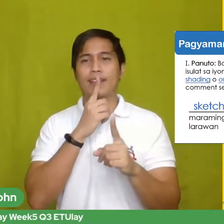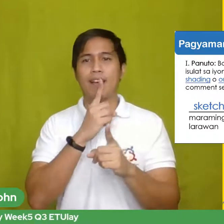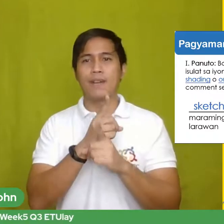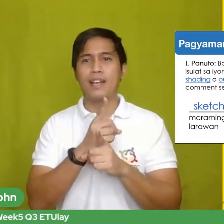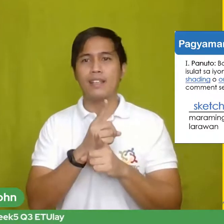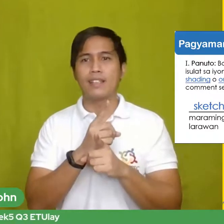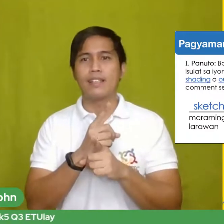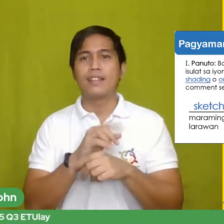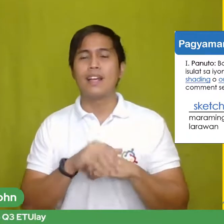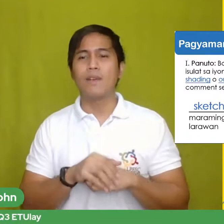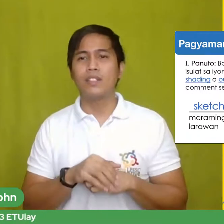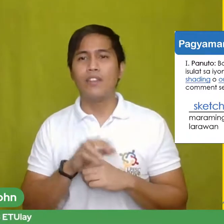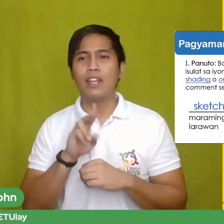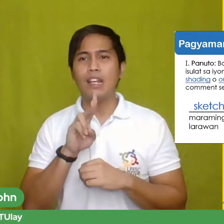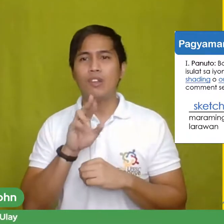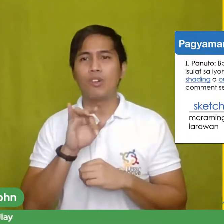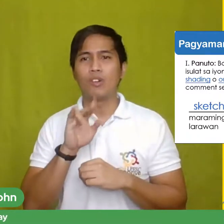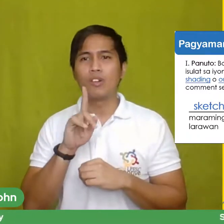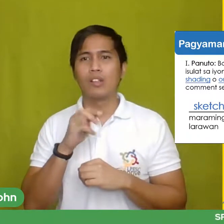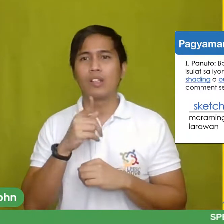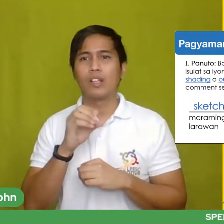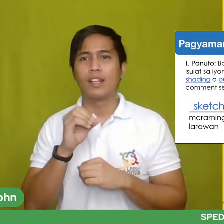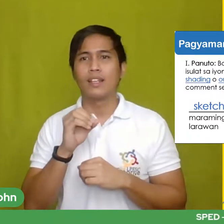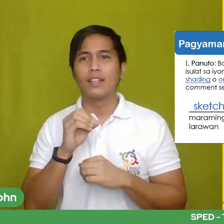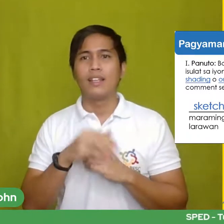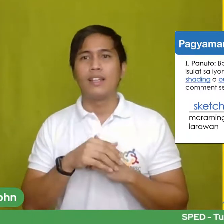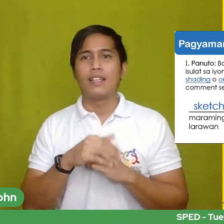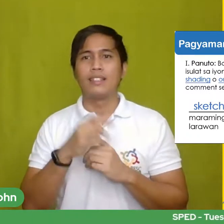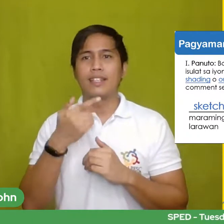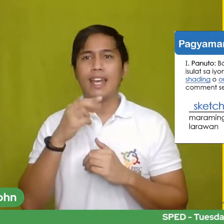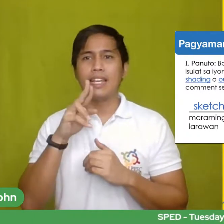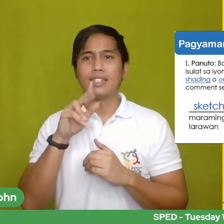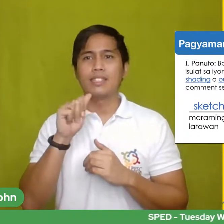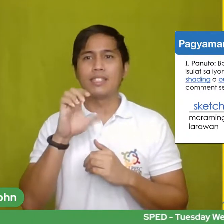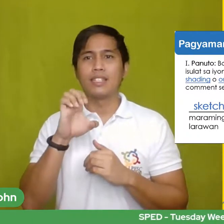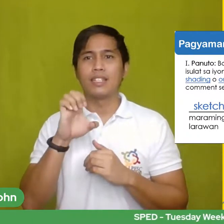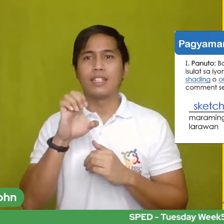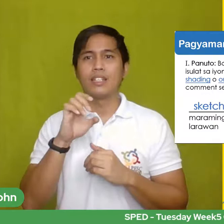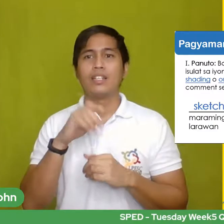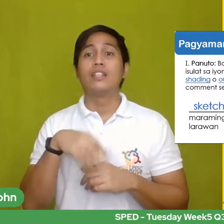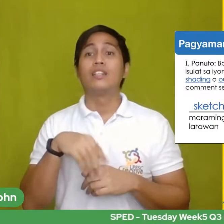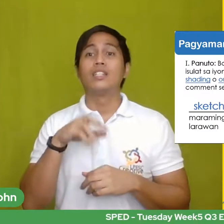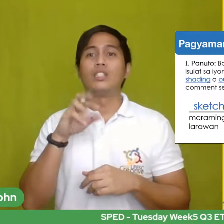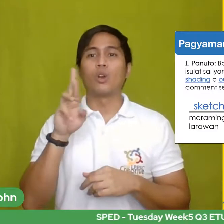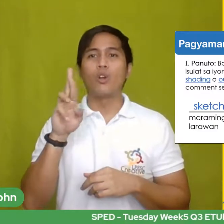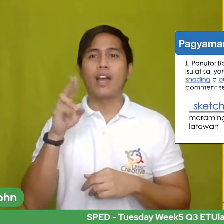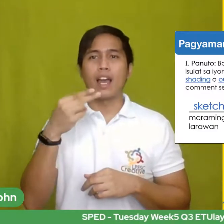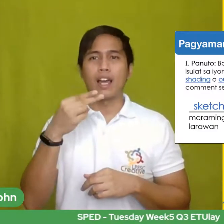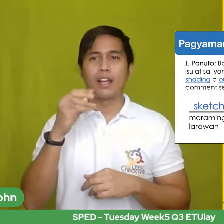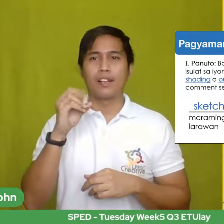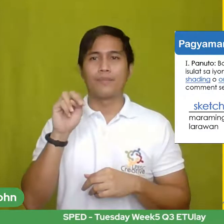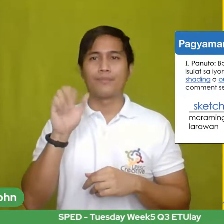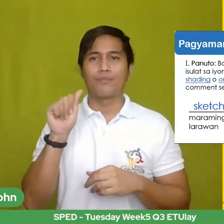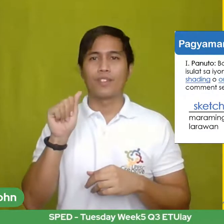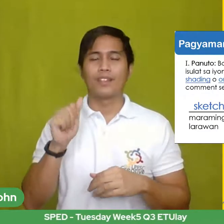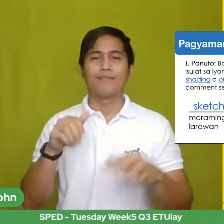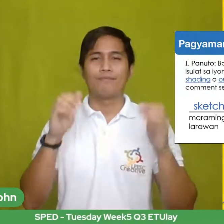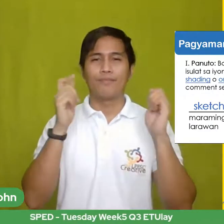Tama? Tama si Virgilio, si Grace, si Rona.